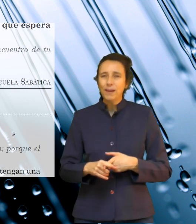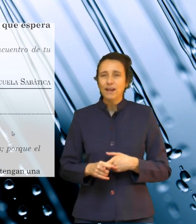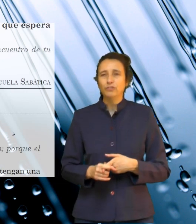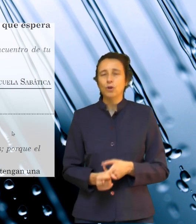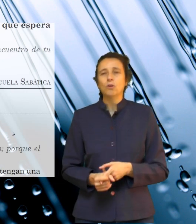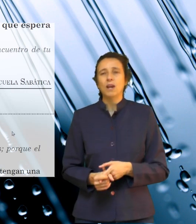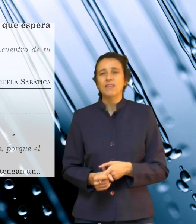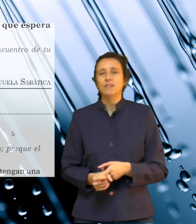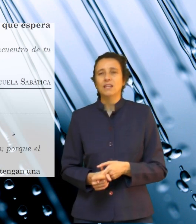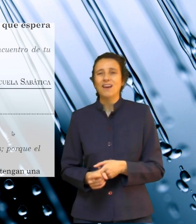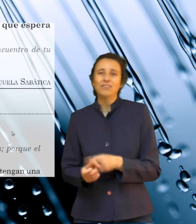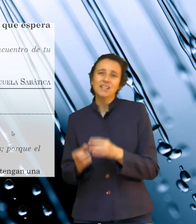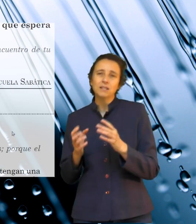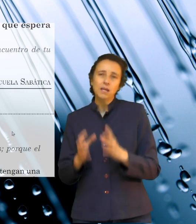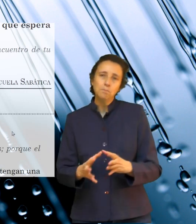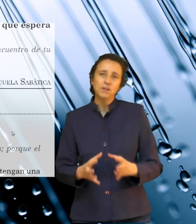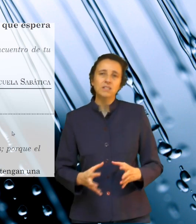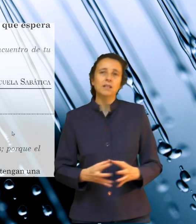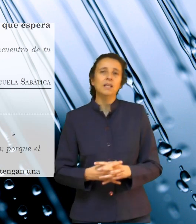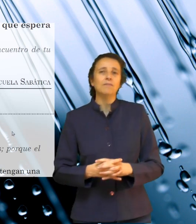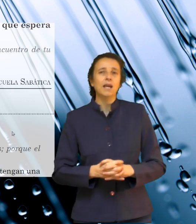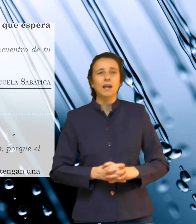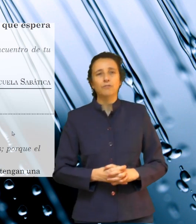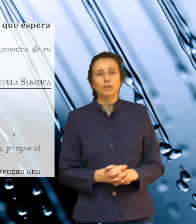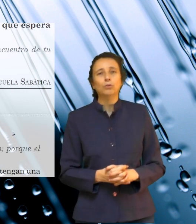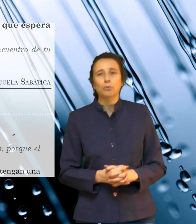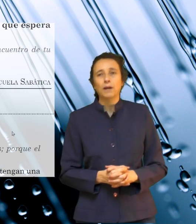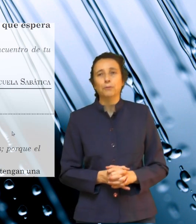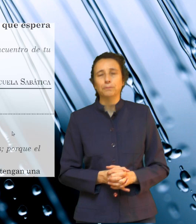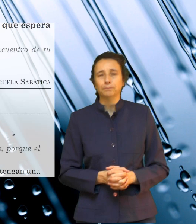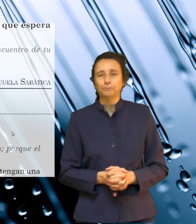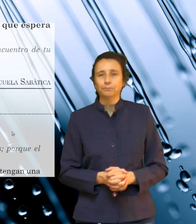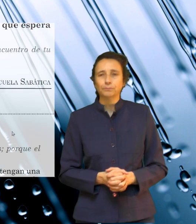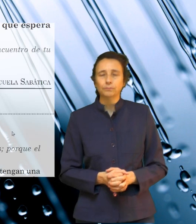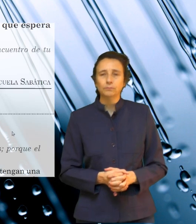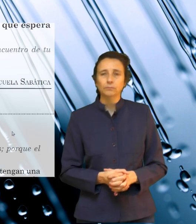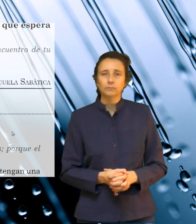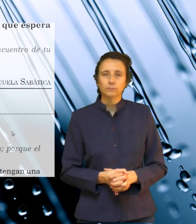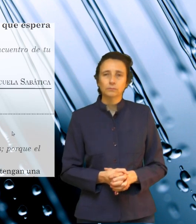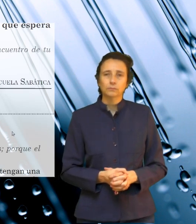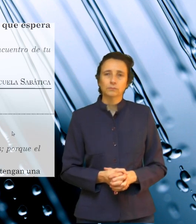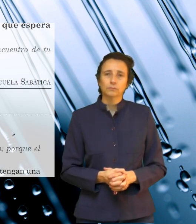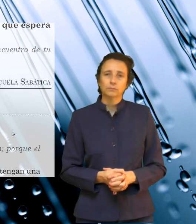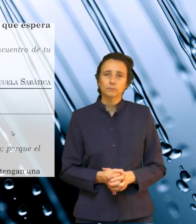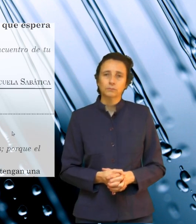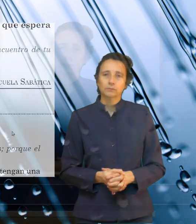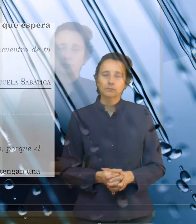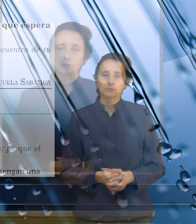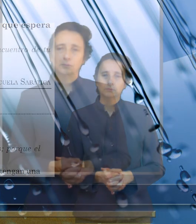la cooperación con la divinidad es imprescindible el factor humano.